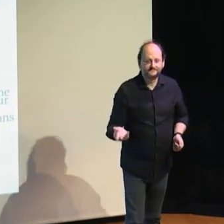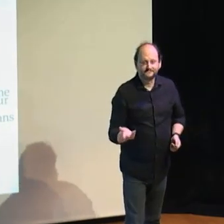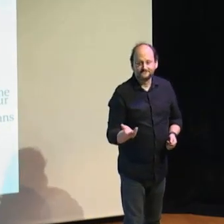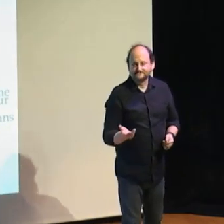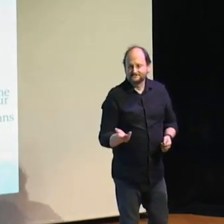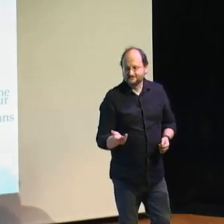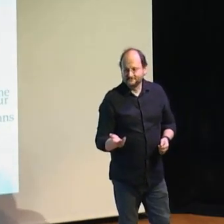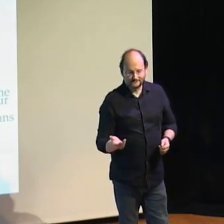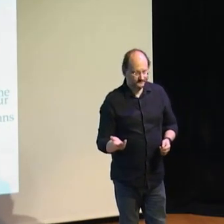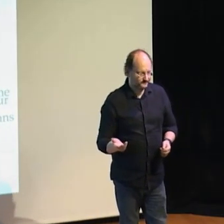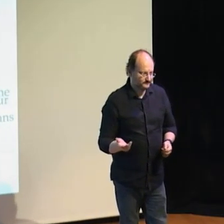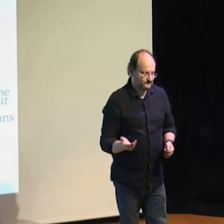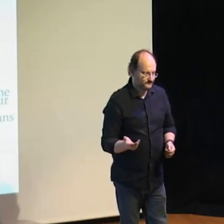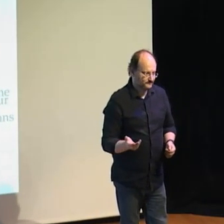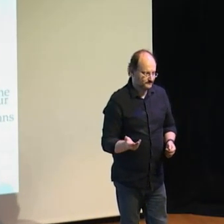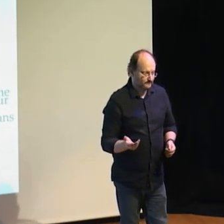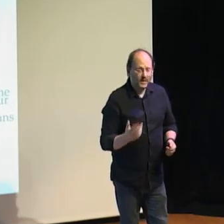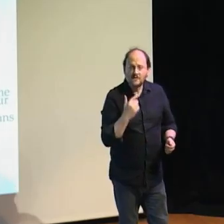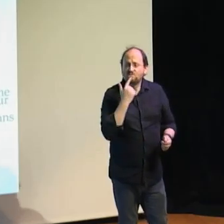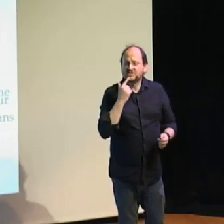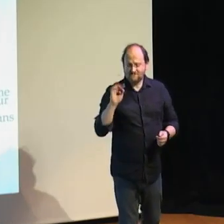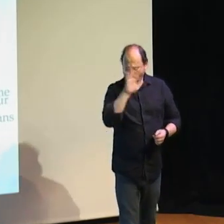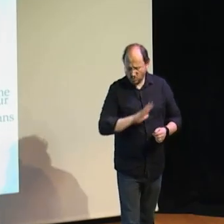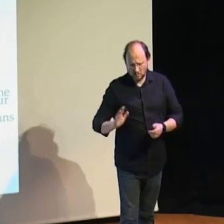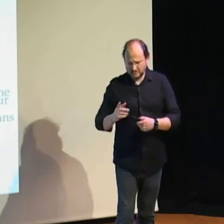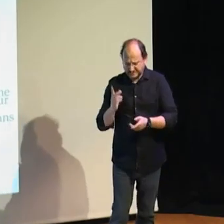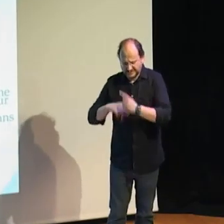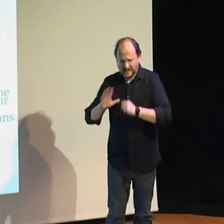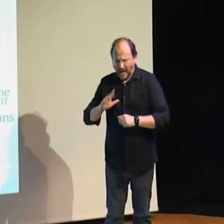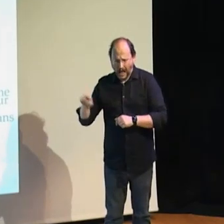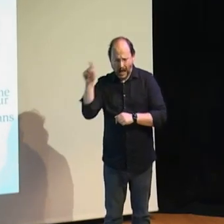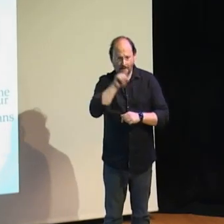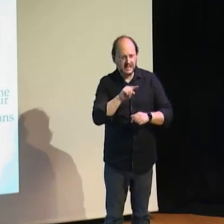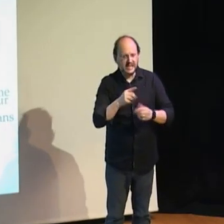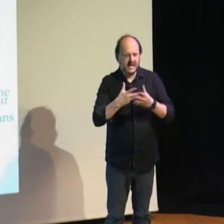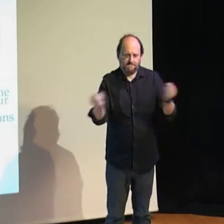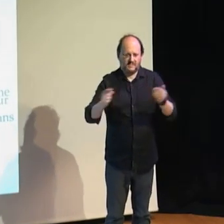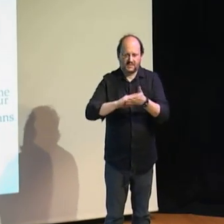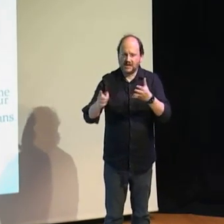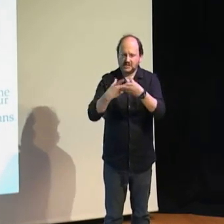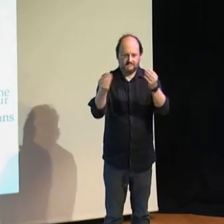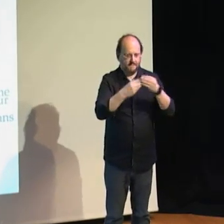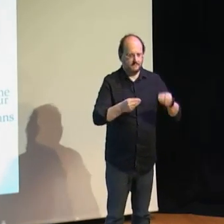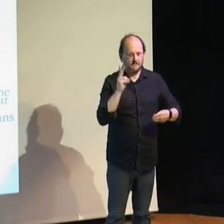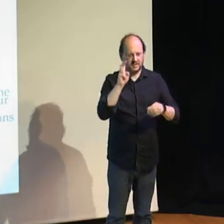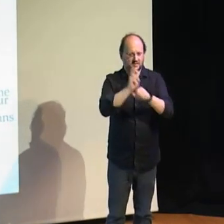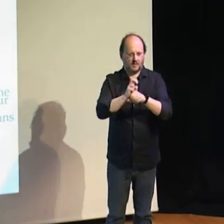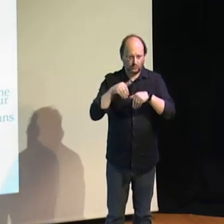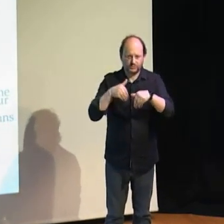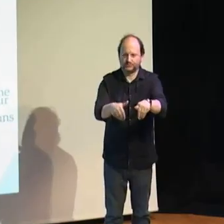l'extérieur. Et bien sûr, là, je parle de Paris, mais dans d'autres... ces traces-là, je